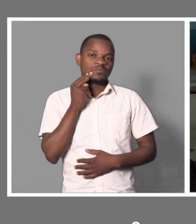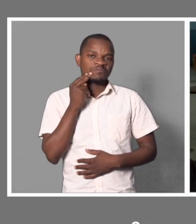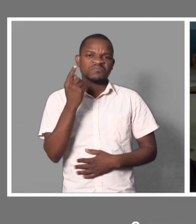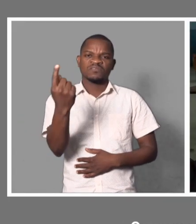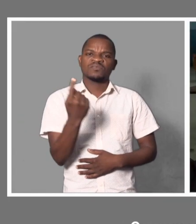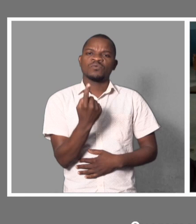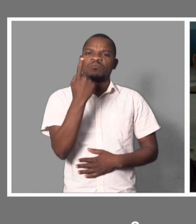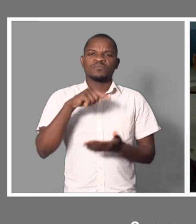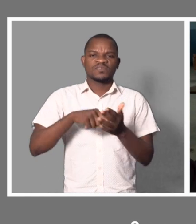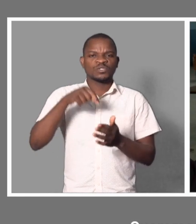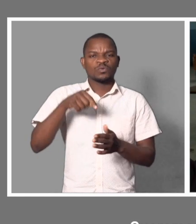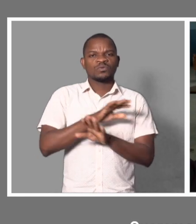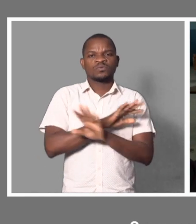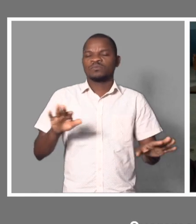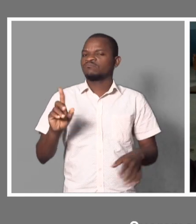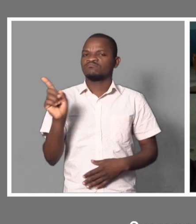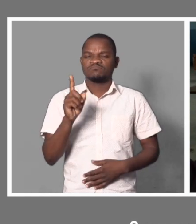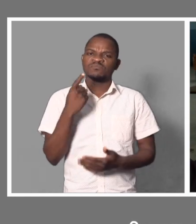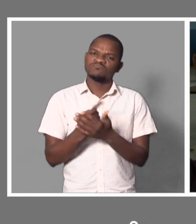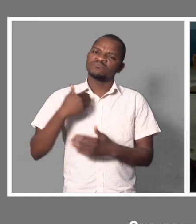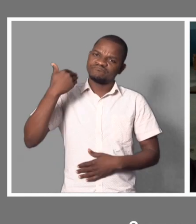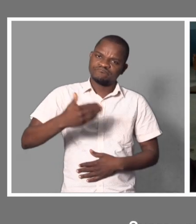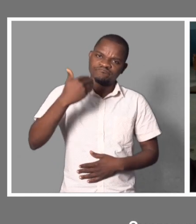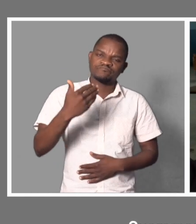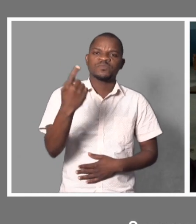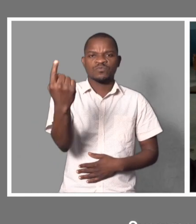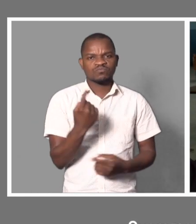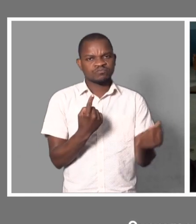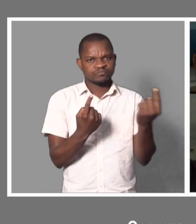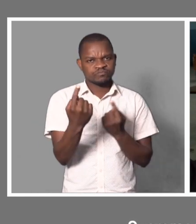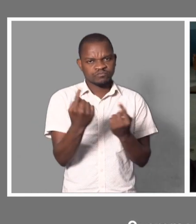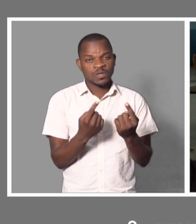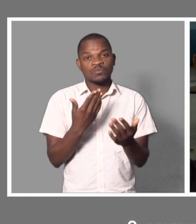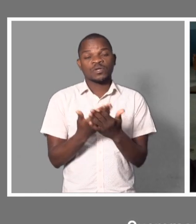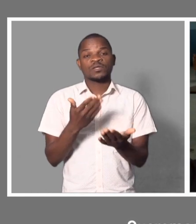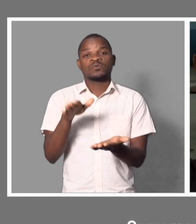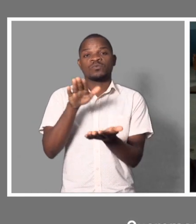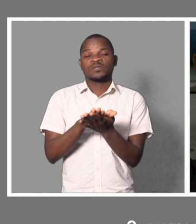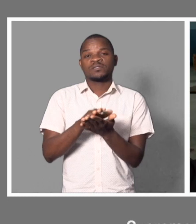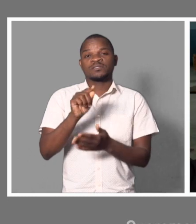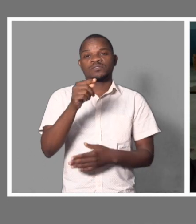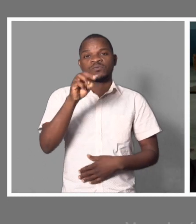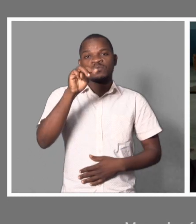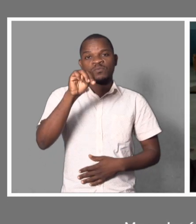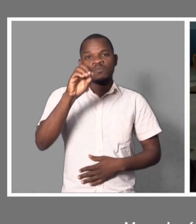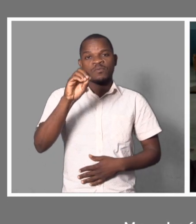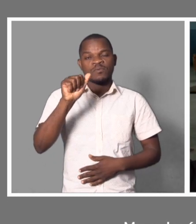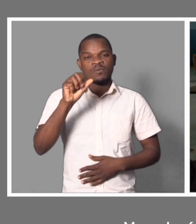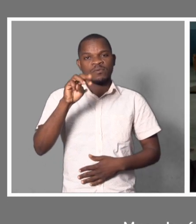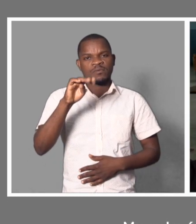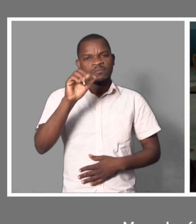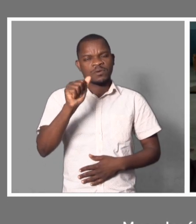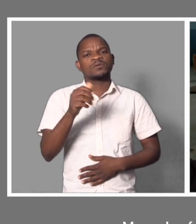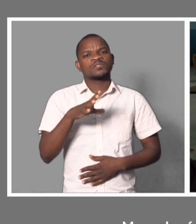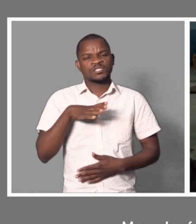só hoje, a vir aqui, tem que sempre ver que Moamba também é um sítio que dá para trabalhar e